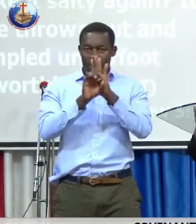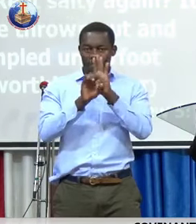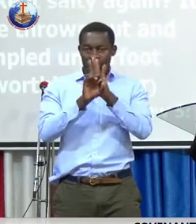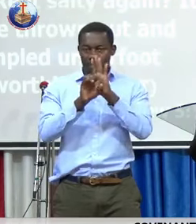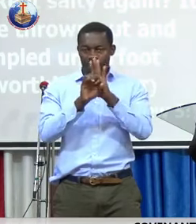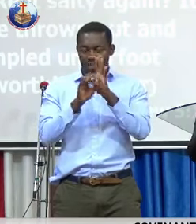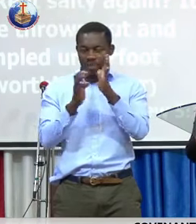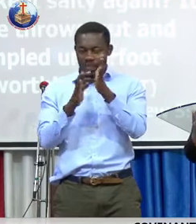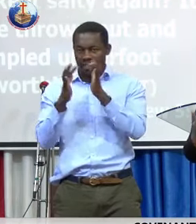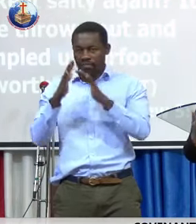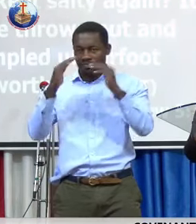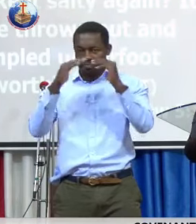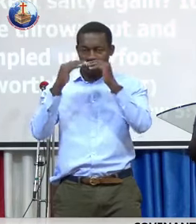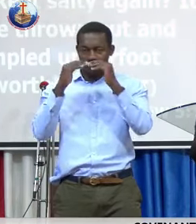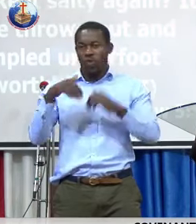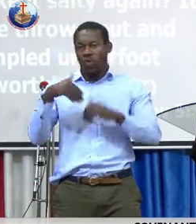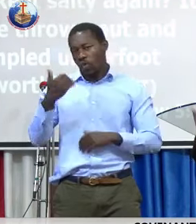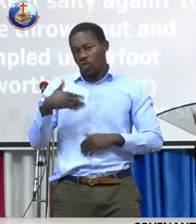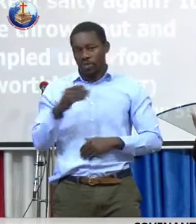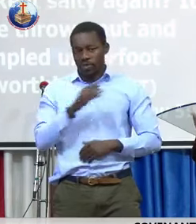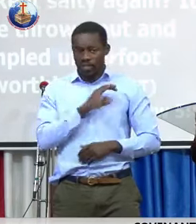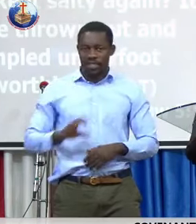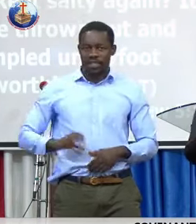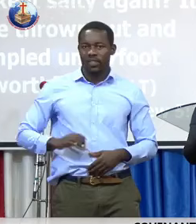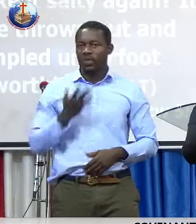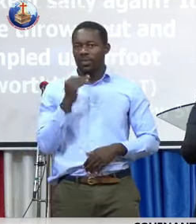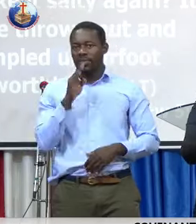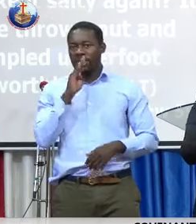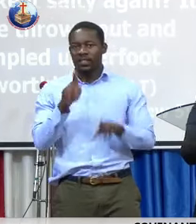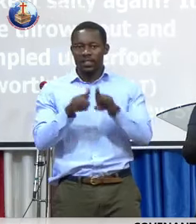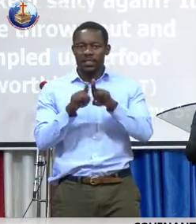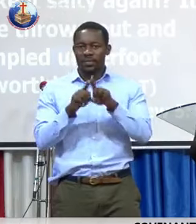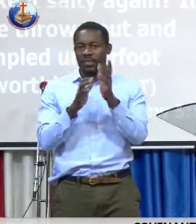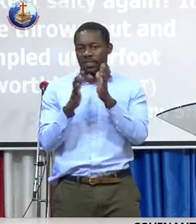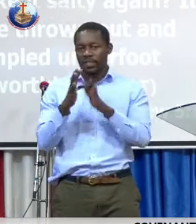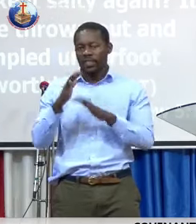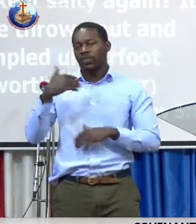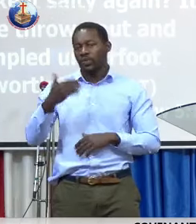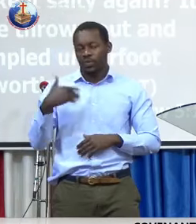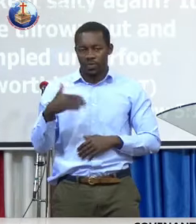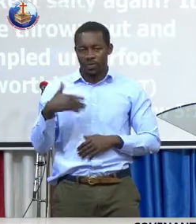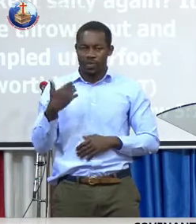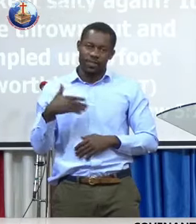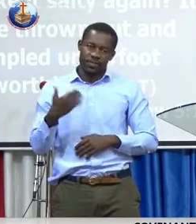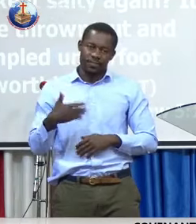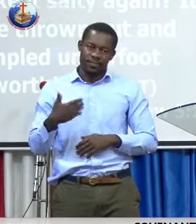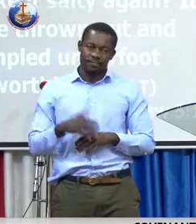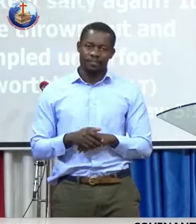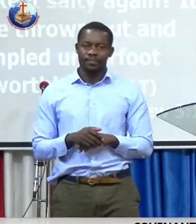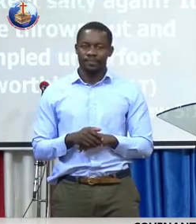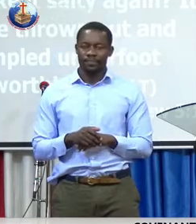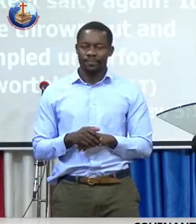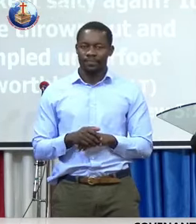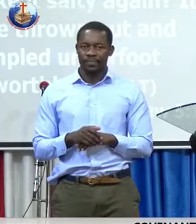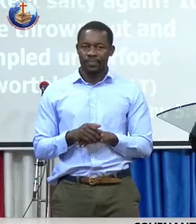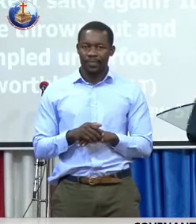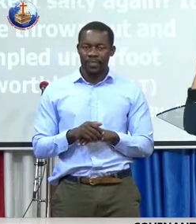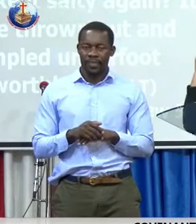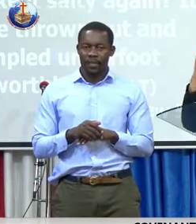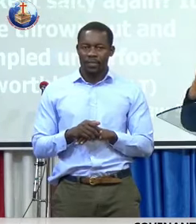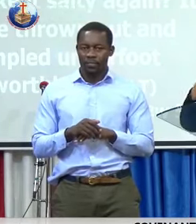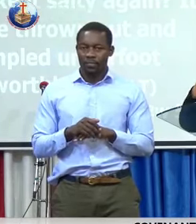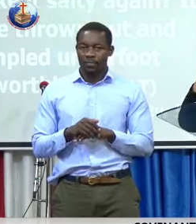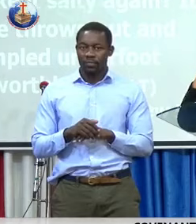phrase that we often use as Christians. We want to be more like Jesus. Ndio msemo wote tunatumia kila wakati wa Kristo kwamba tunataka tuwe kama Yesu. It also means to